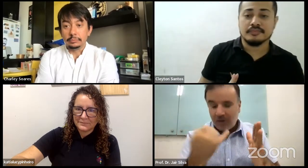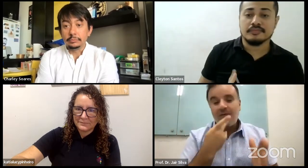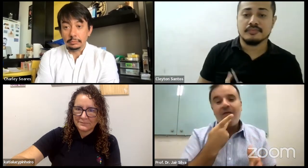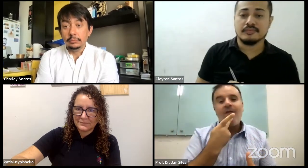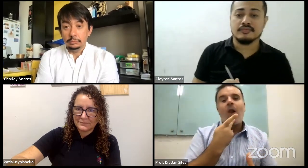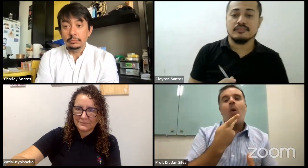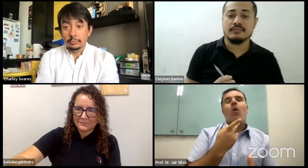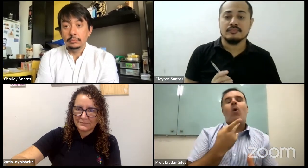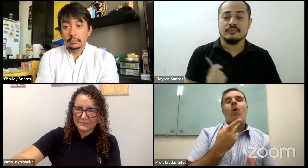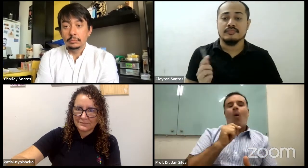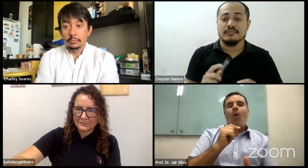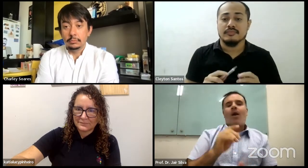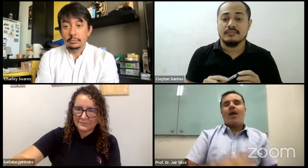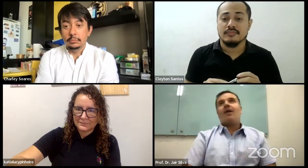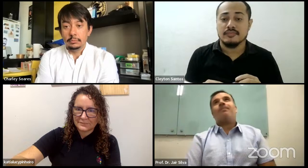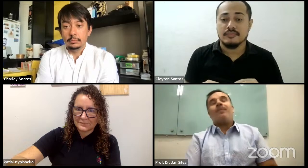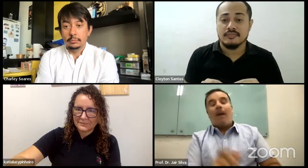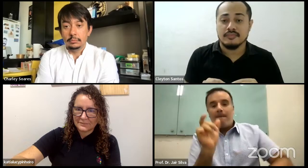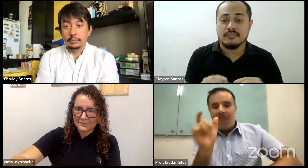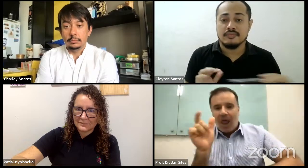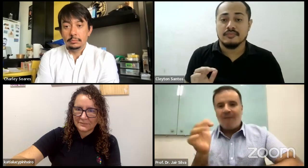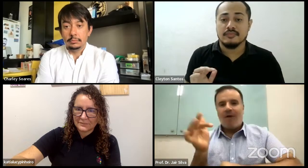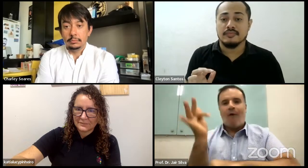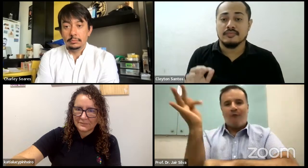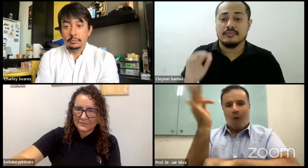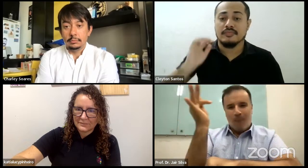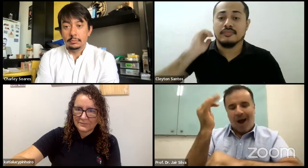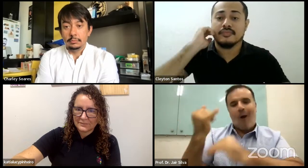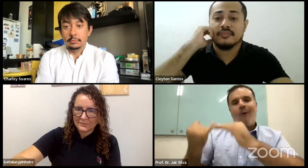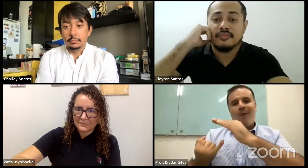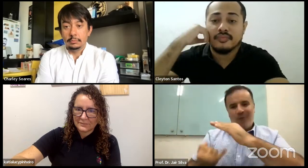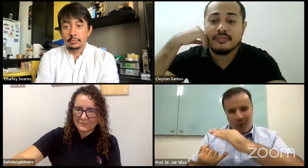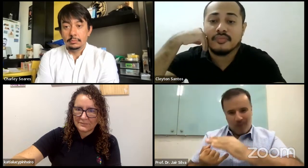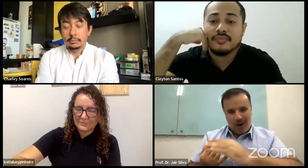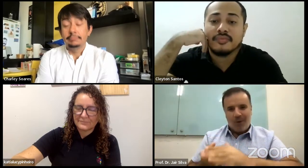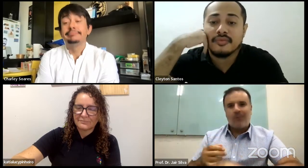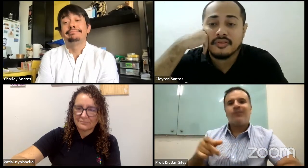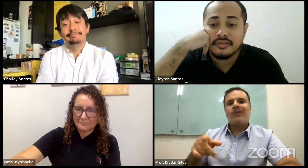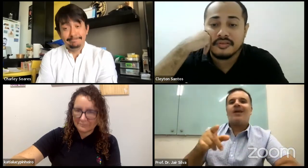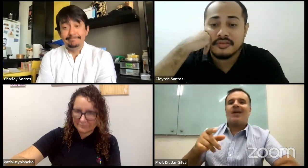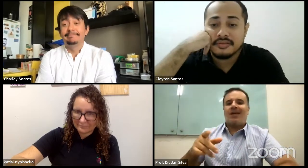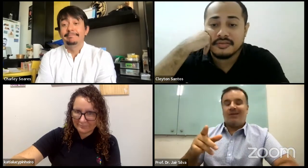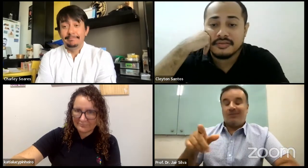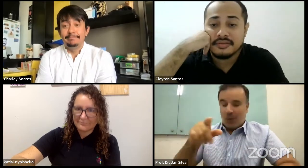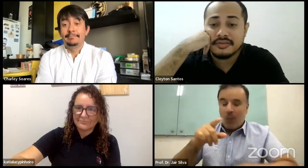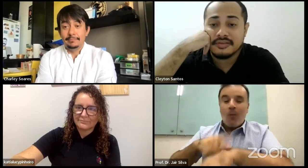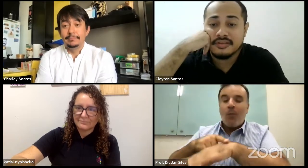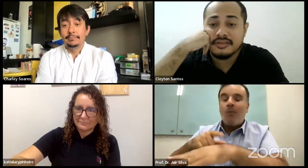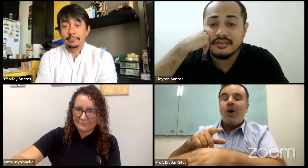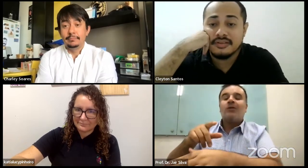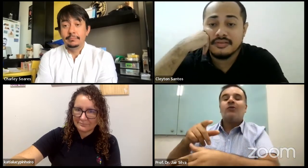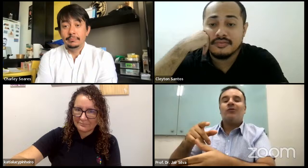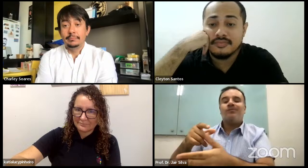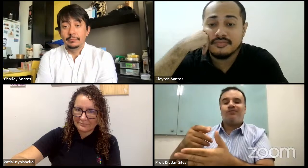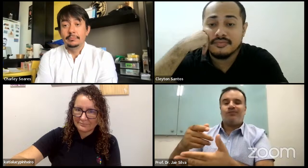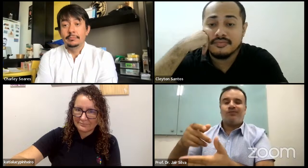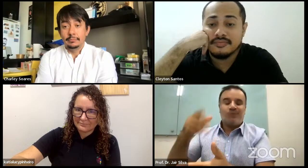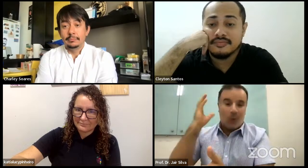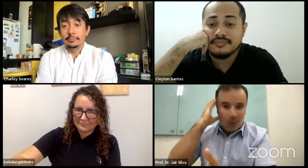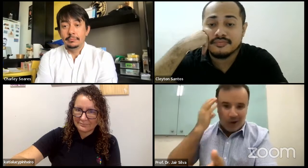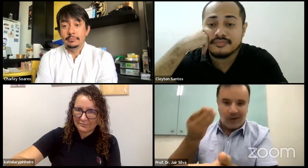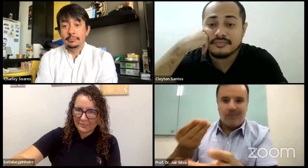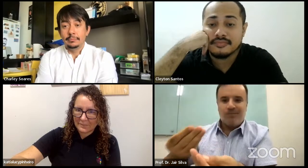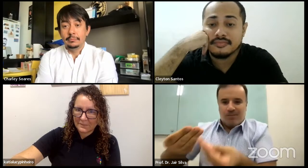Agradeço suas considerações. Queria pontuar algo muito importante sobre a questão da formalidade e informalidade, né, que